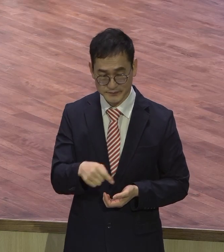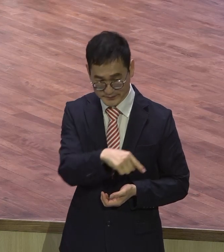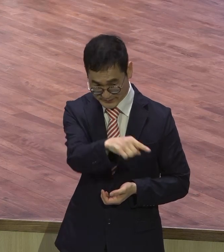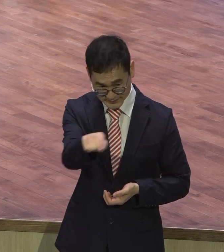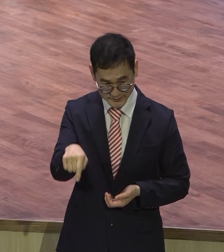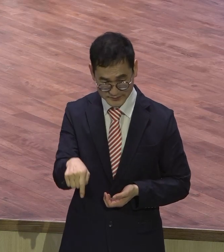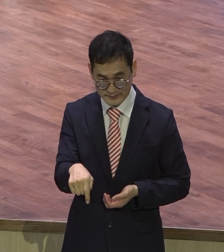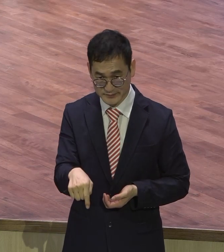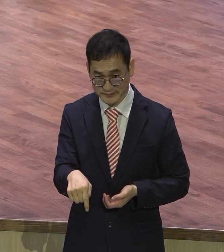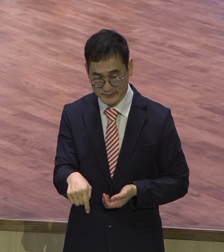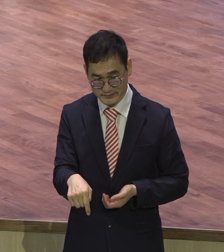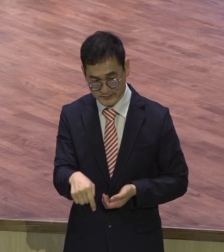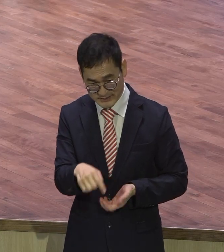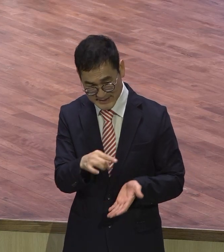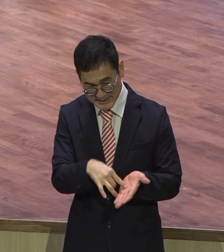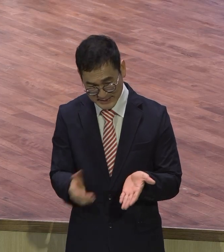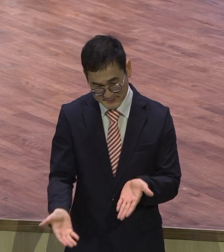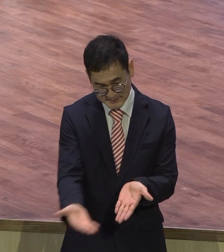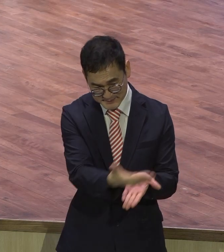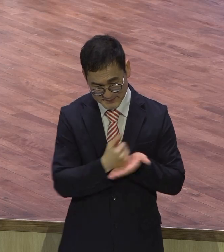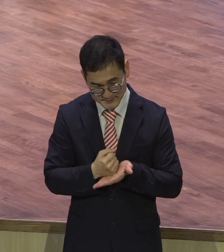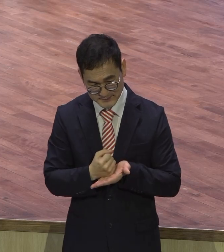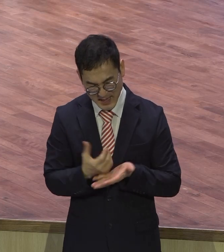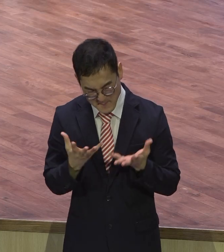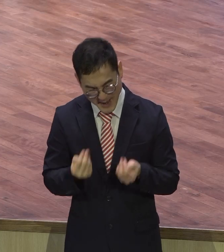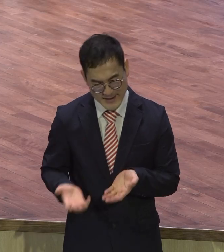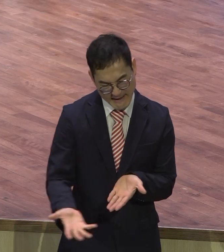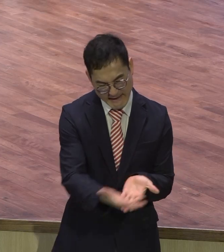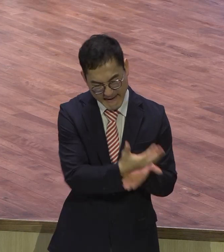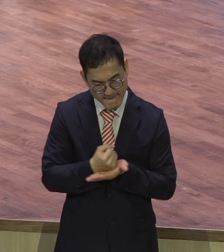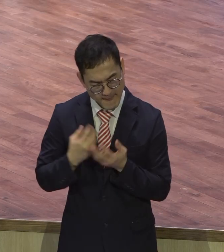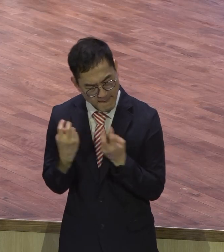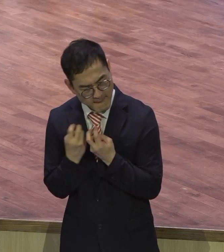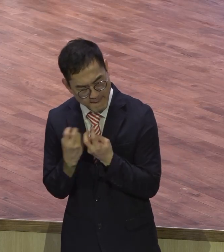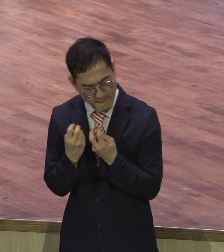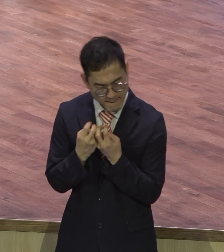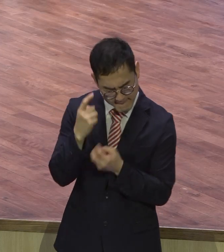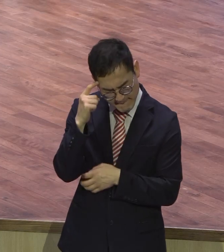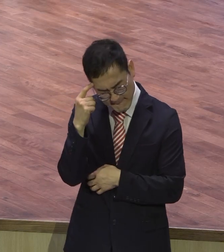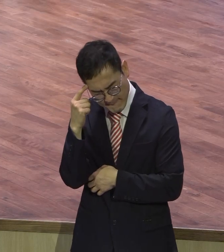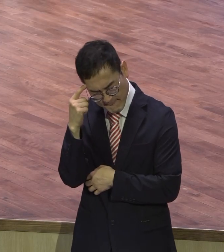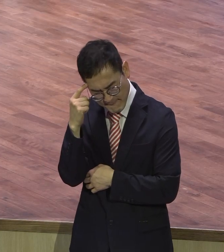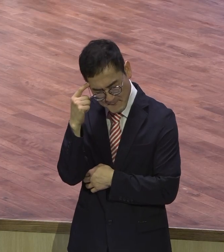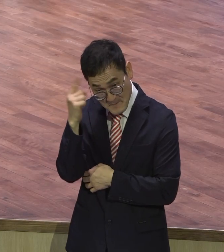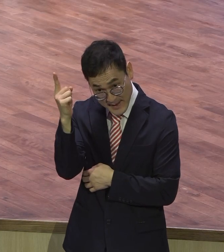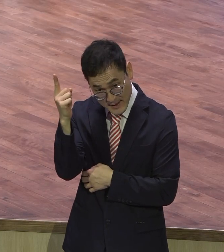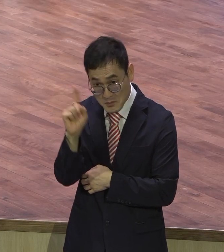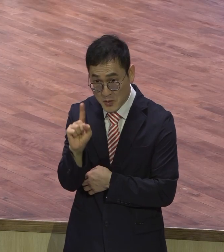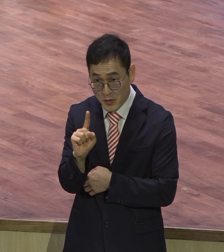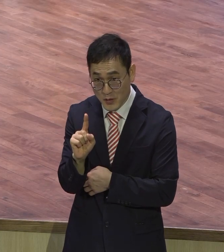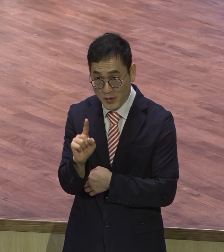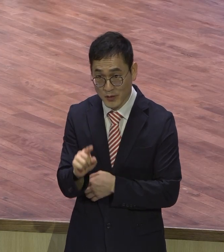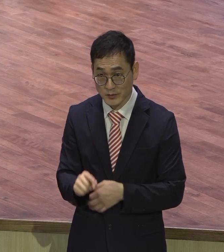어떻게 하면 효과적으로 세금을 많이 거두어 낼까라는 방법을 쓴 것이